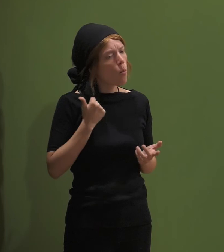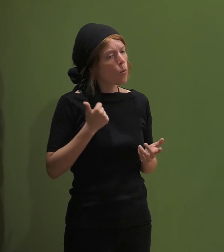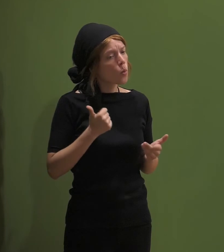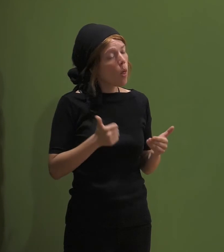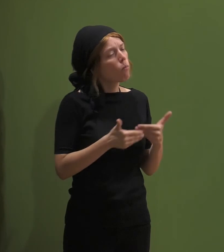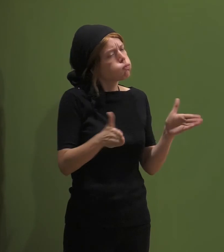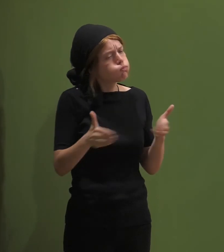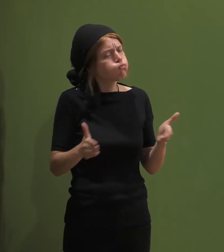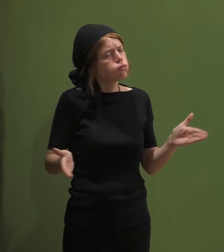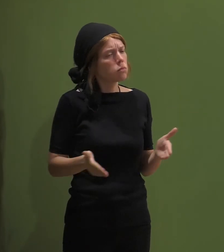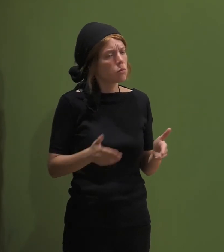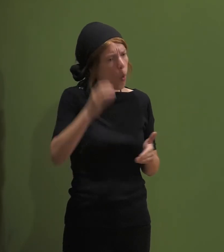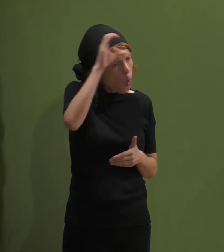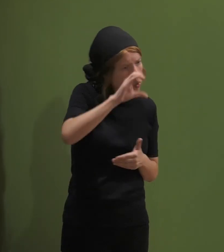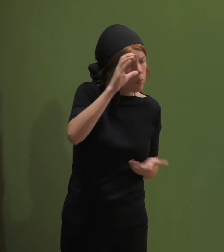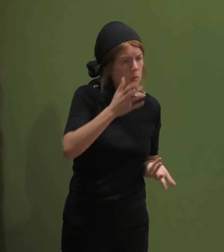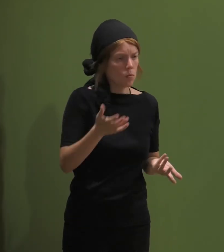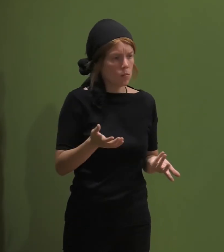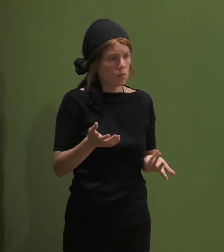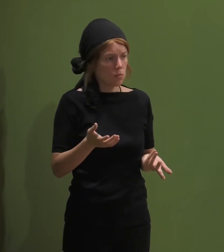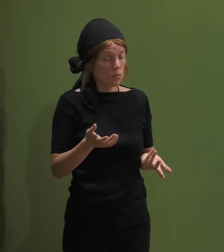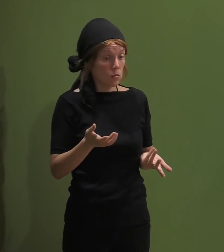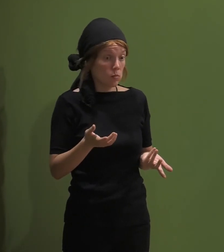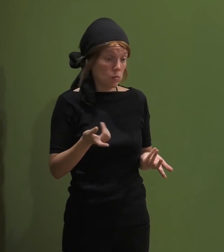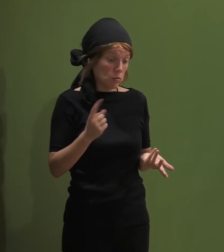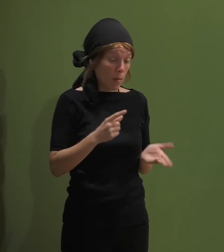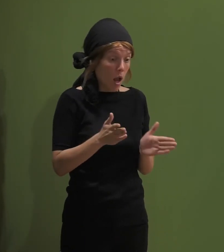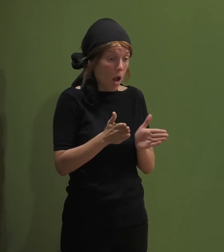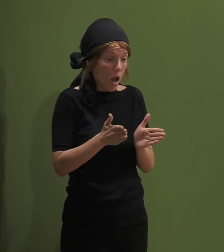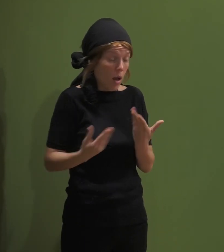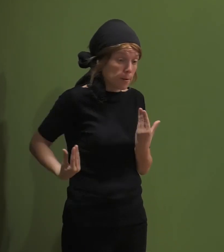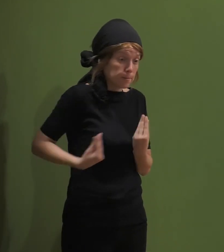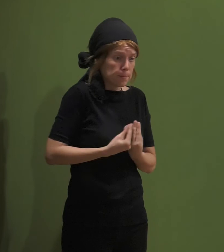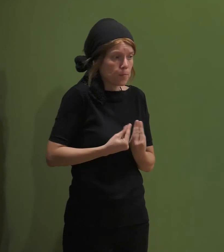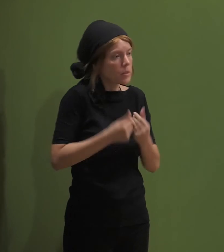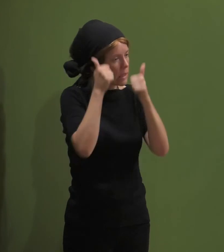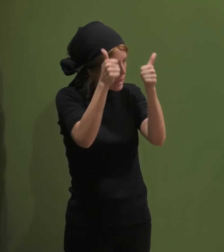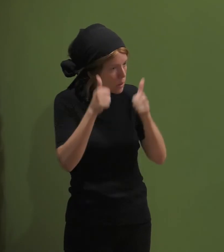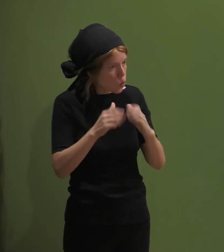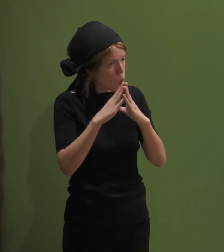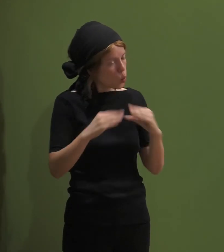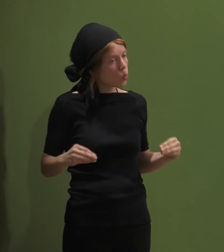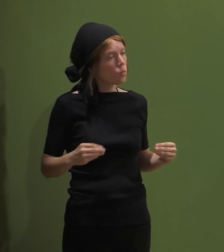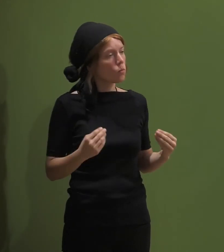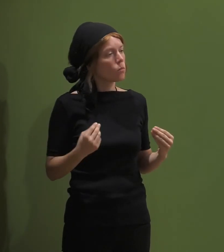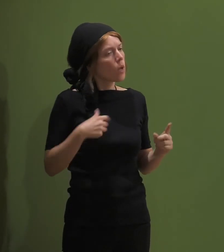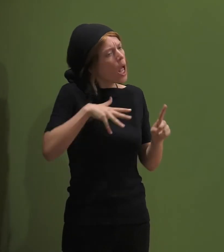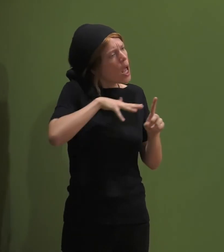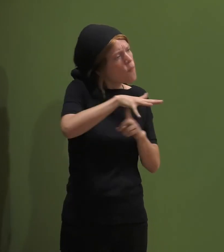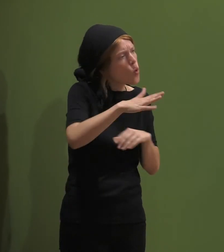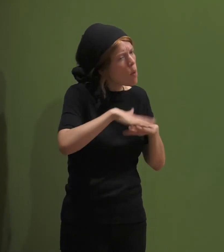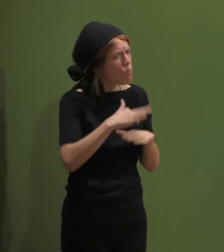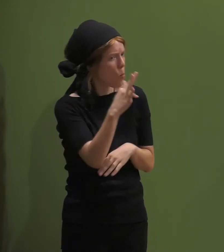que te abre el conocimiento y acompañado del conocimiento, el título universitario, de poder influir para